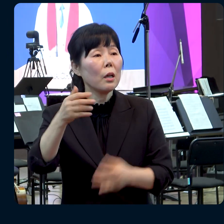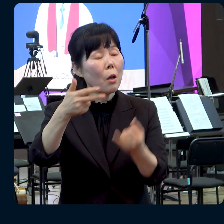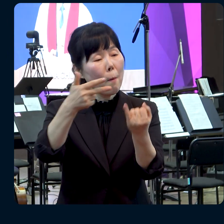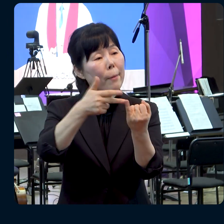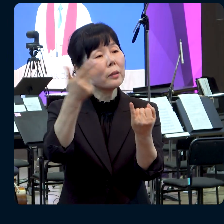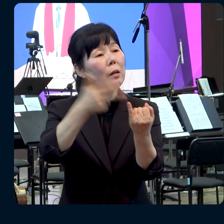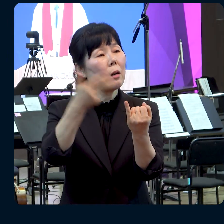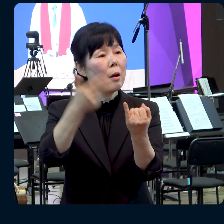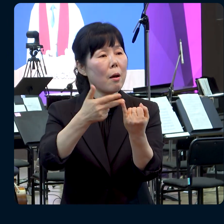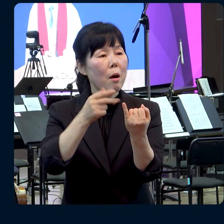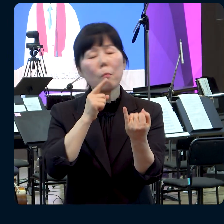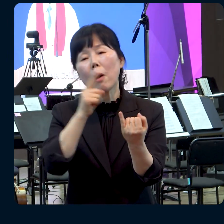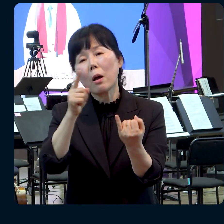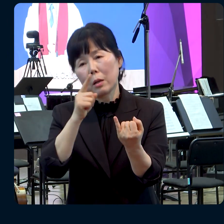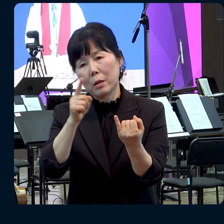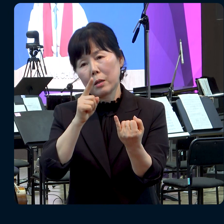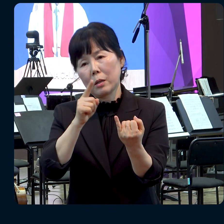거예요.